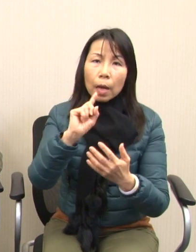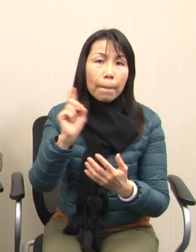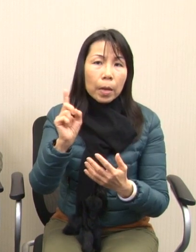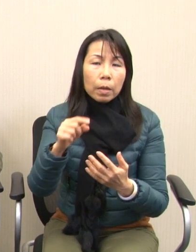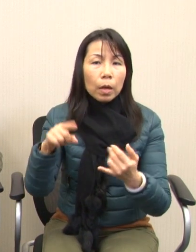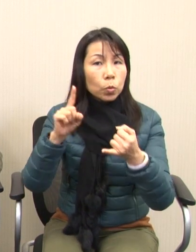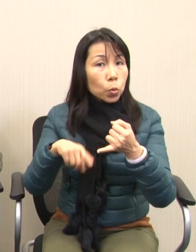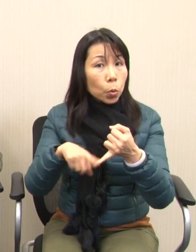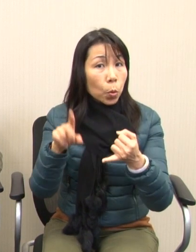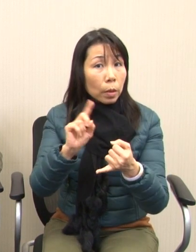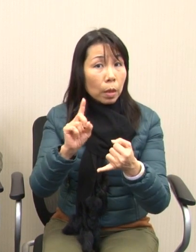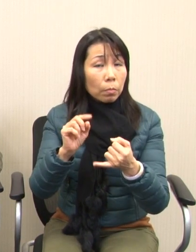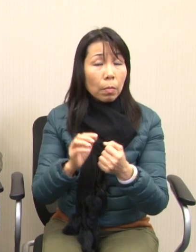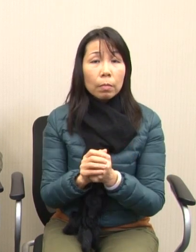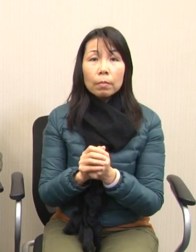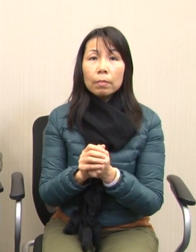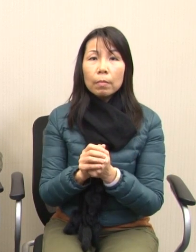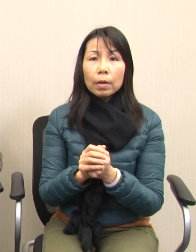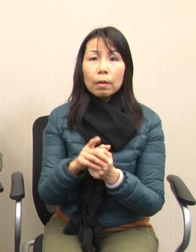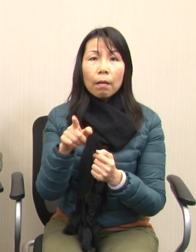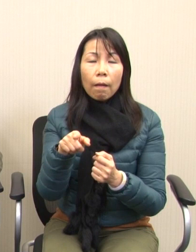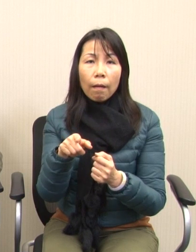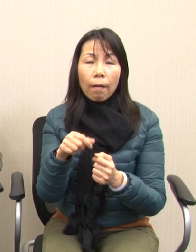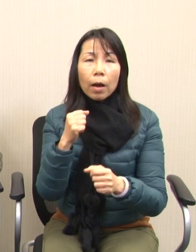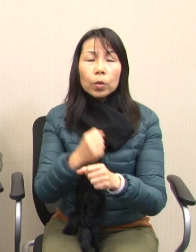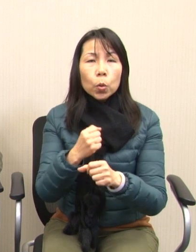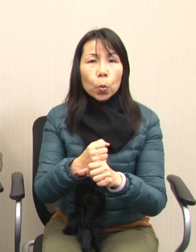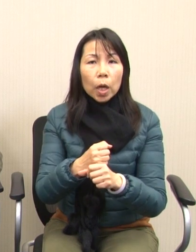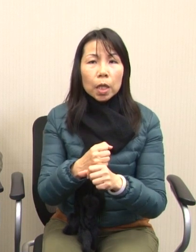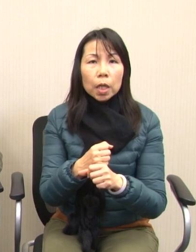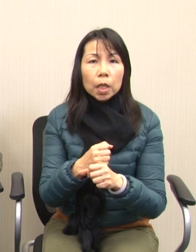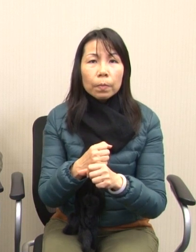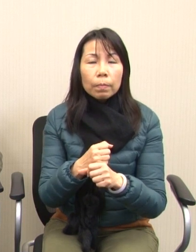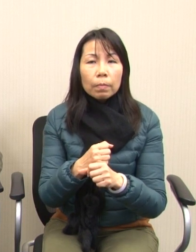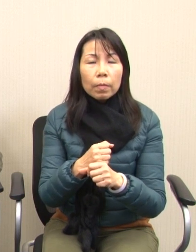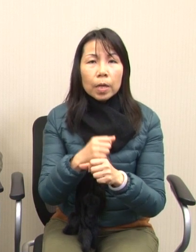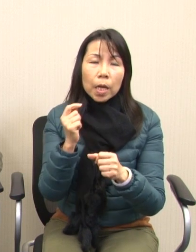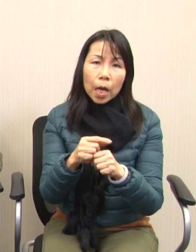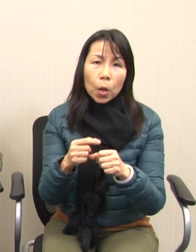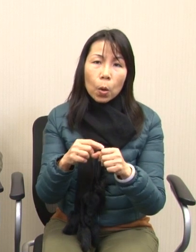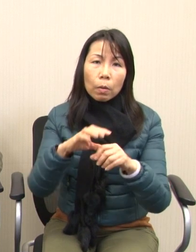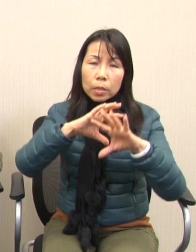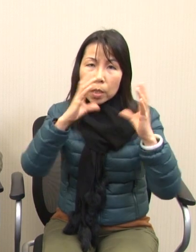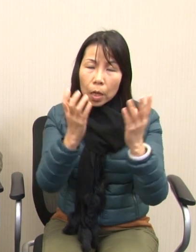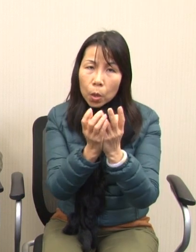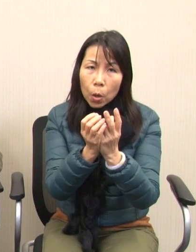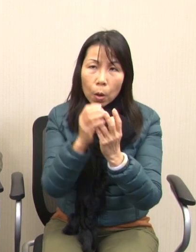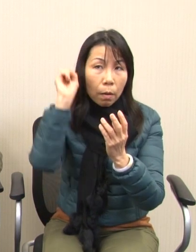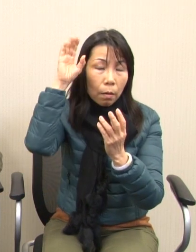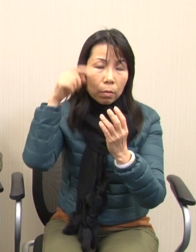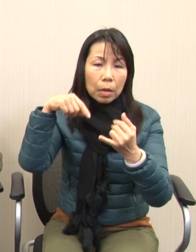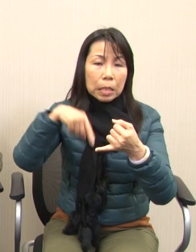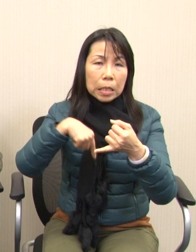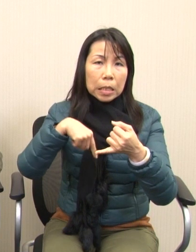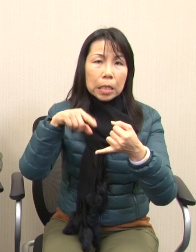樣？其實你係做緊一個業。依一個業，究竟你係為